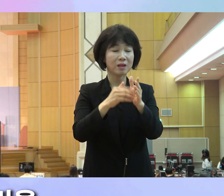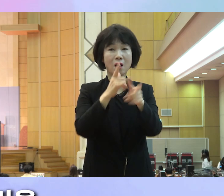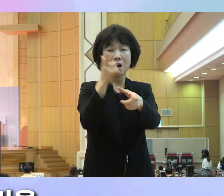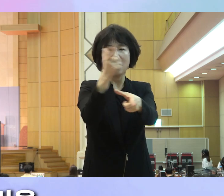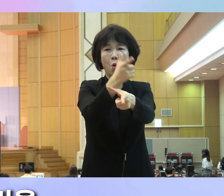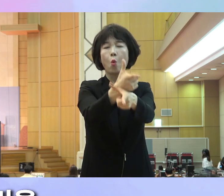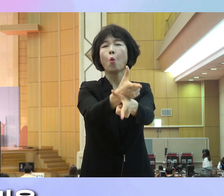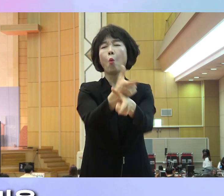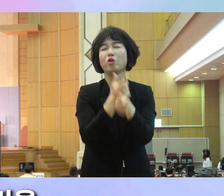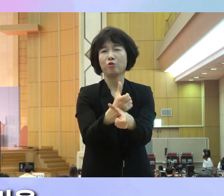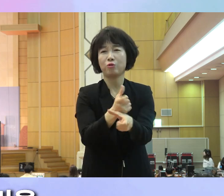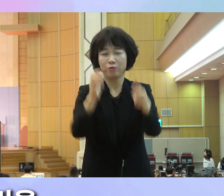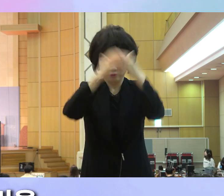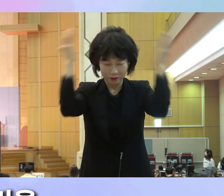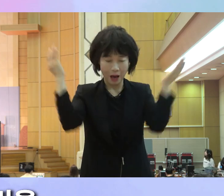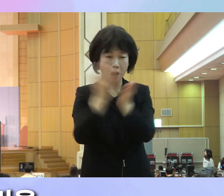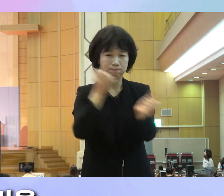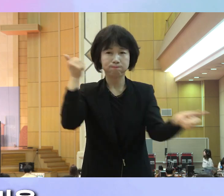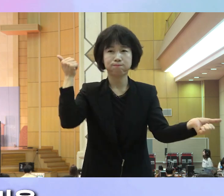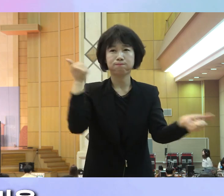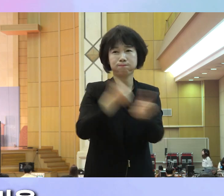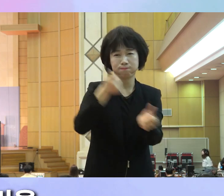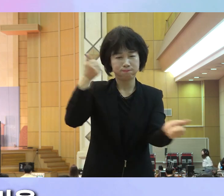원수를 다 이기고